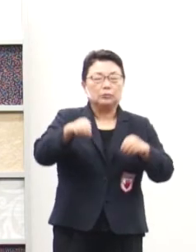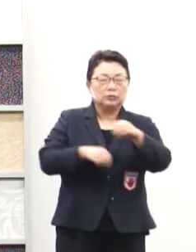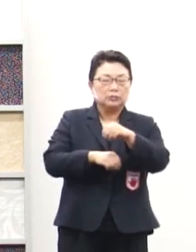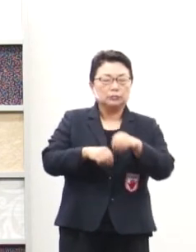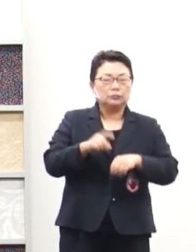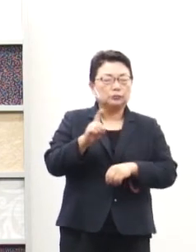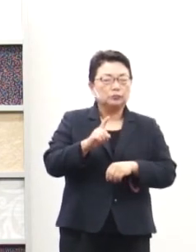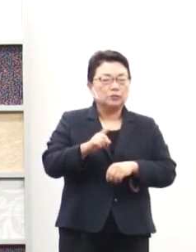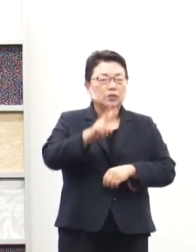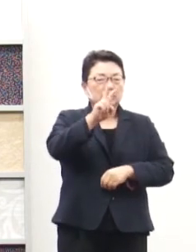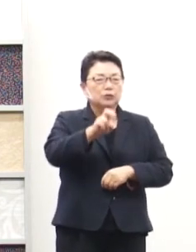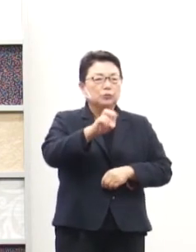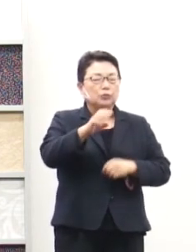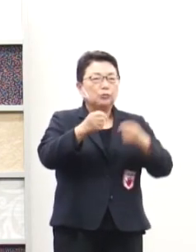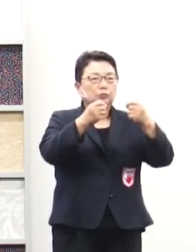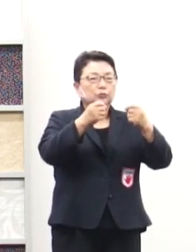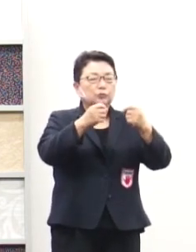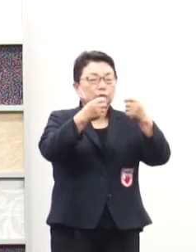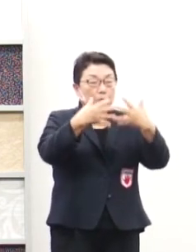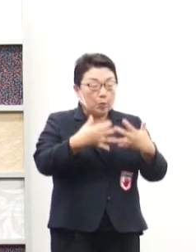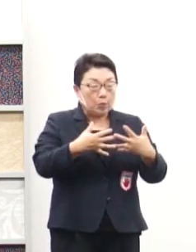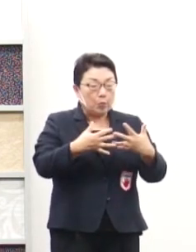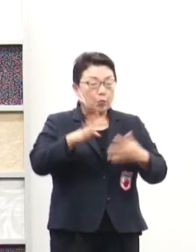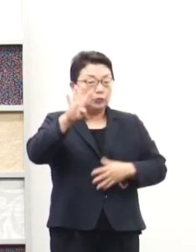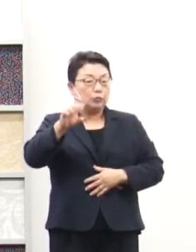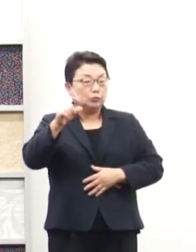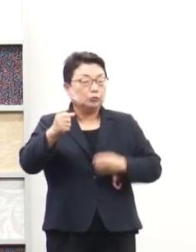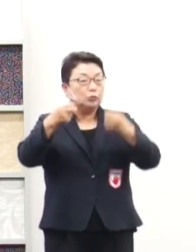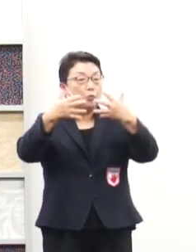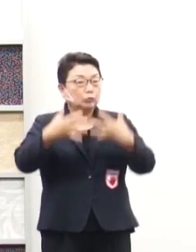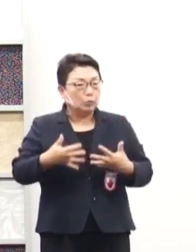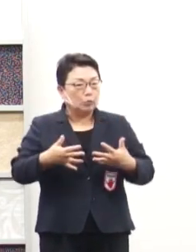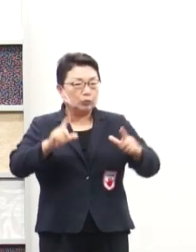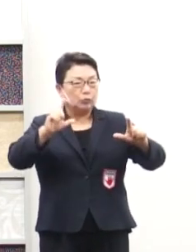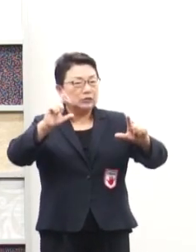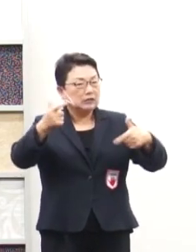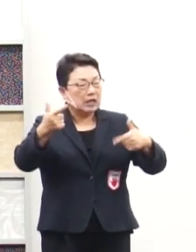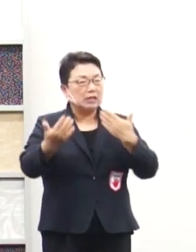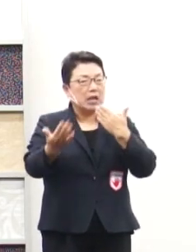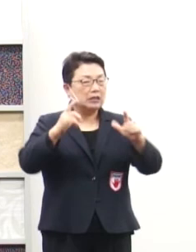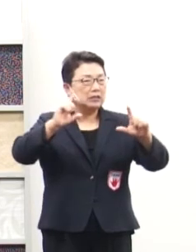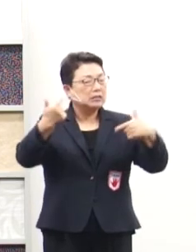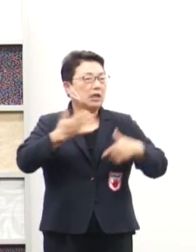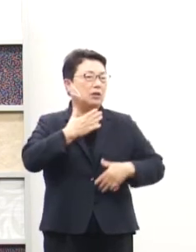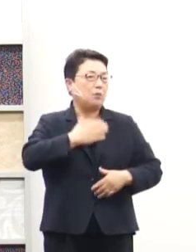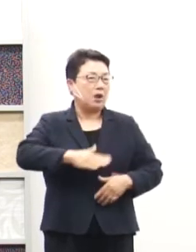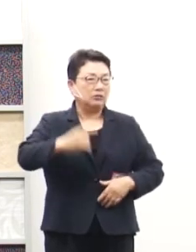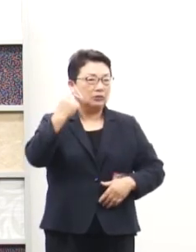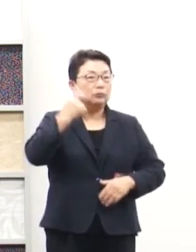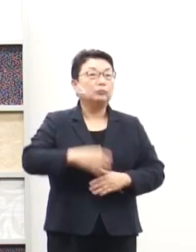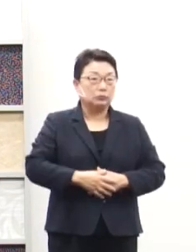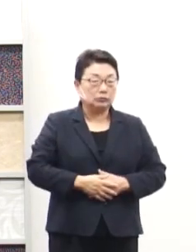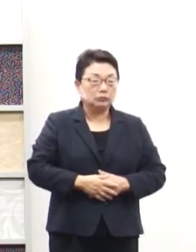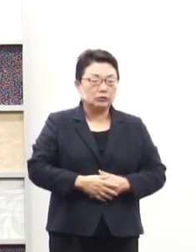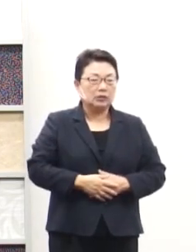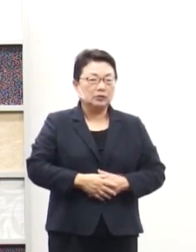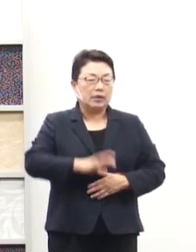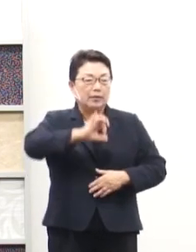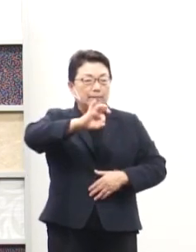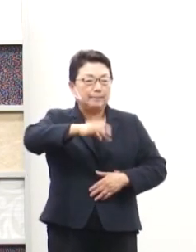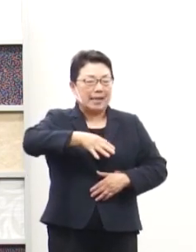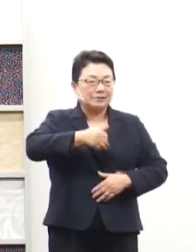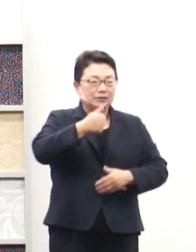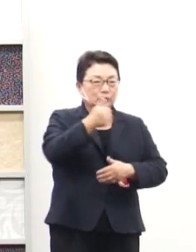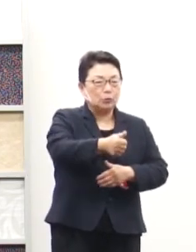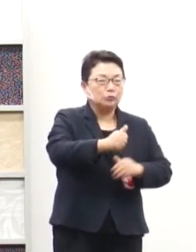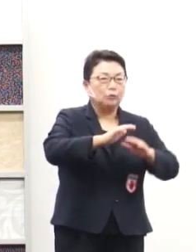その24条と45条の違いというのはすごくはっきりしてきたんじゃないかと思うんですね。で、つまり罰則のない、